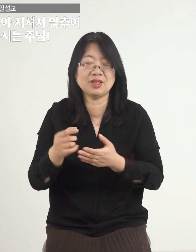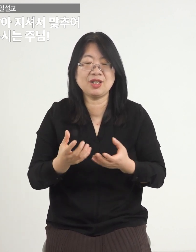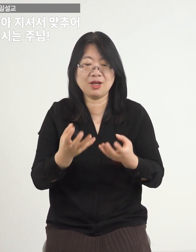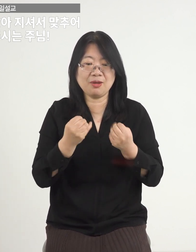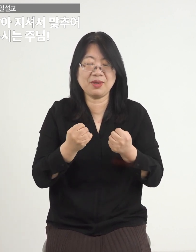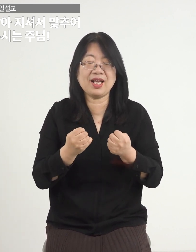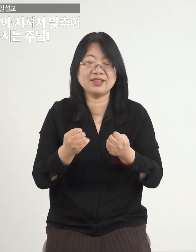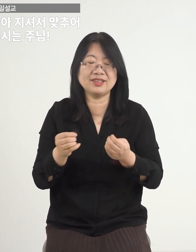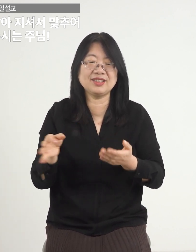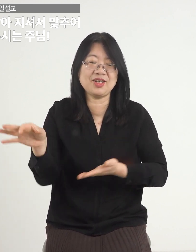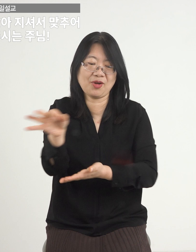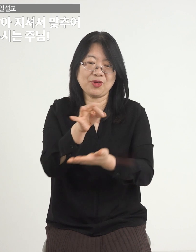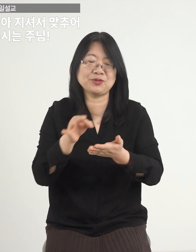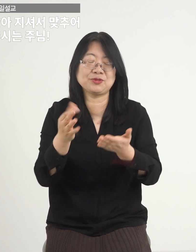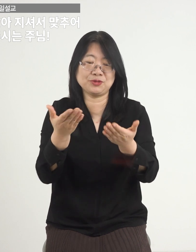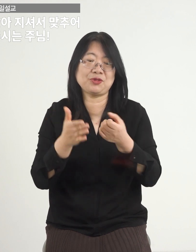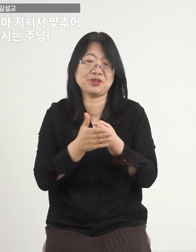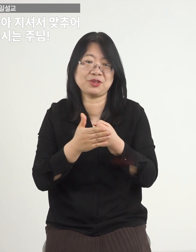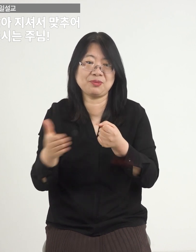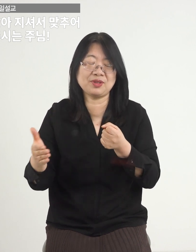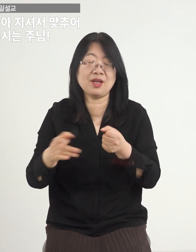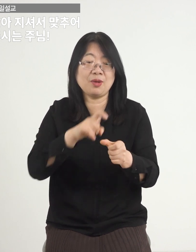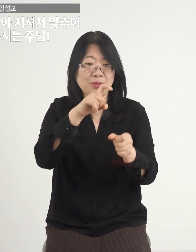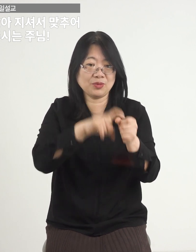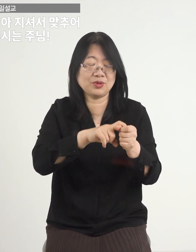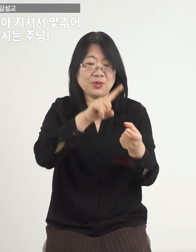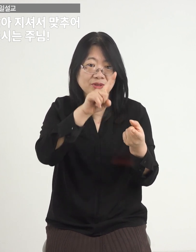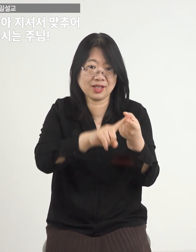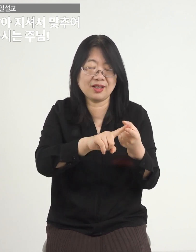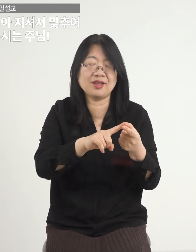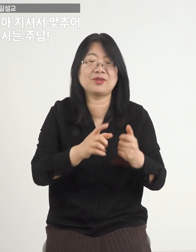많이들 헌신해 주셔서 또 목적한